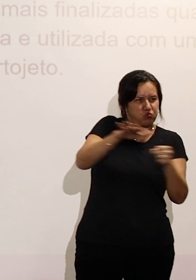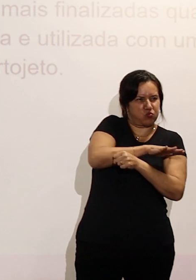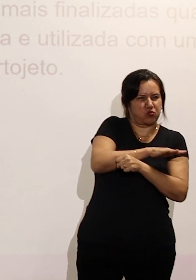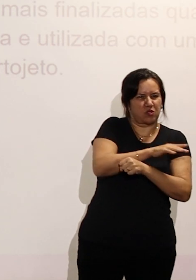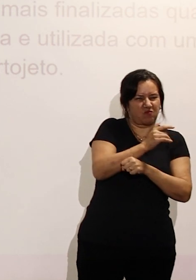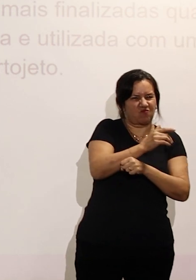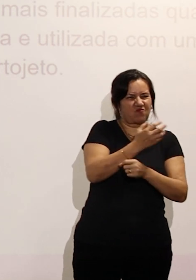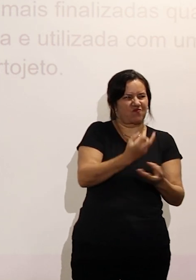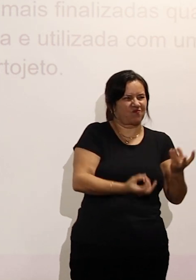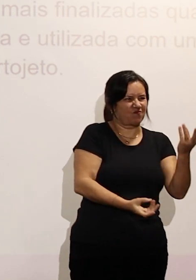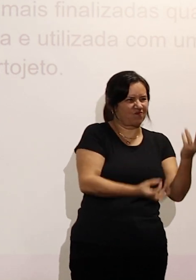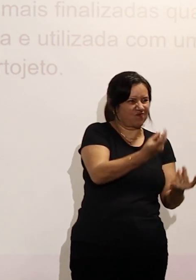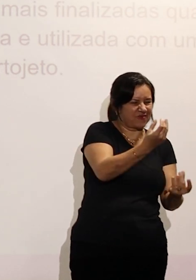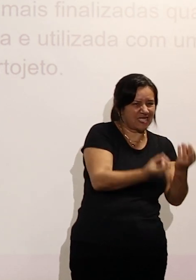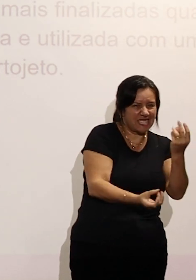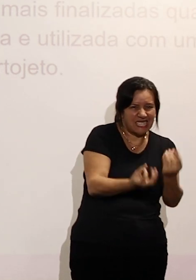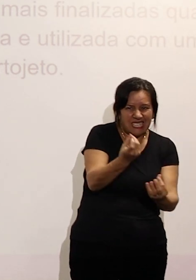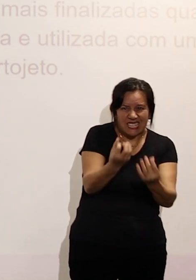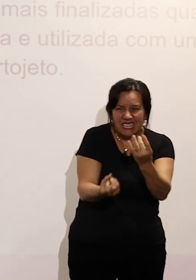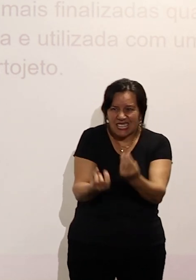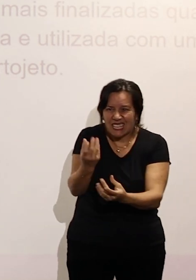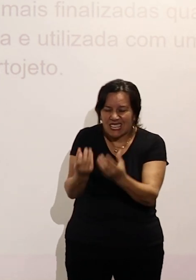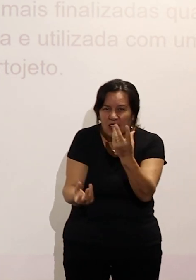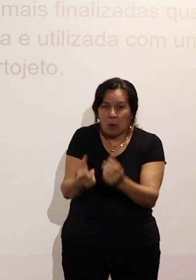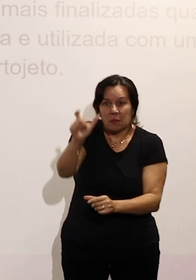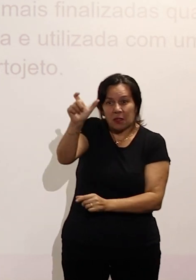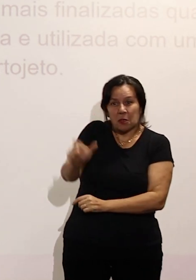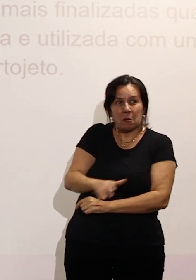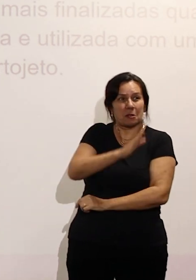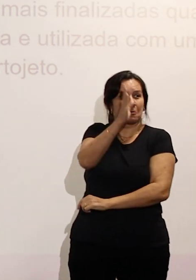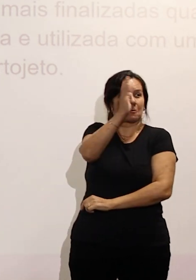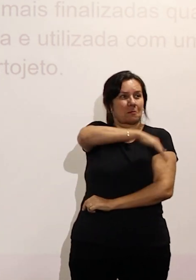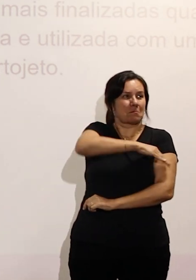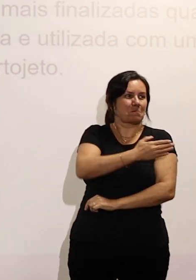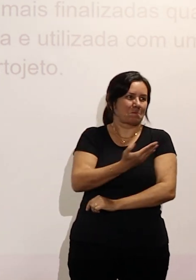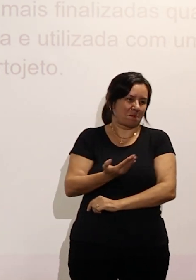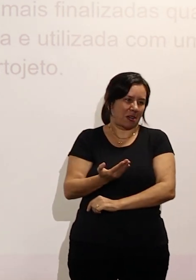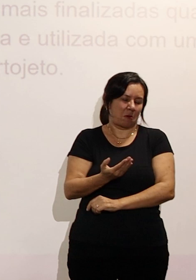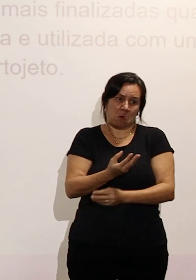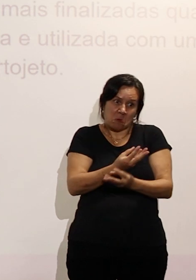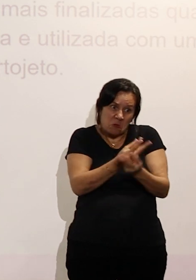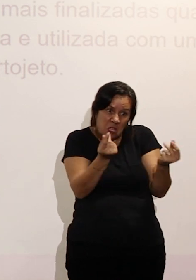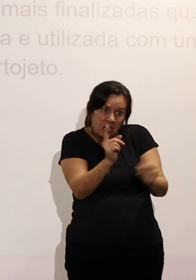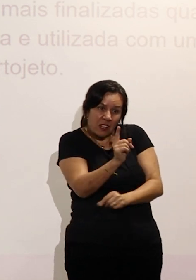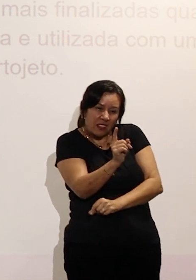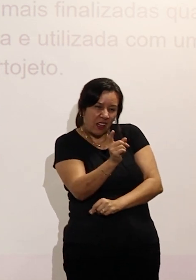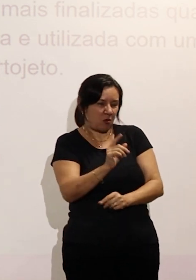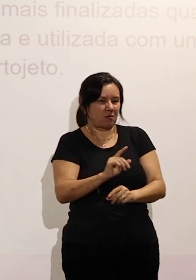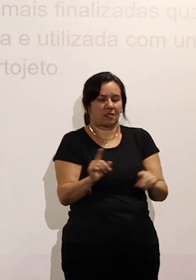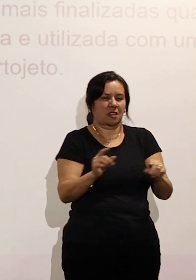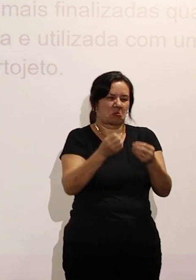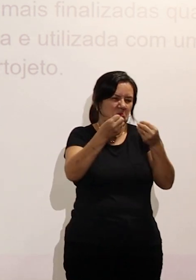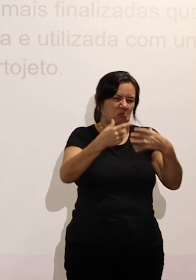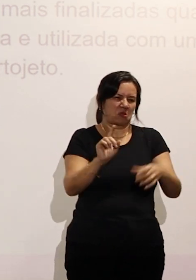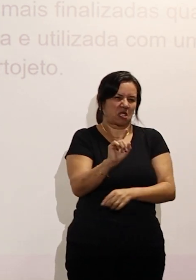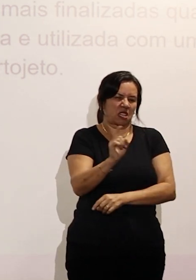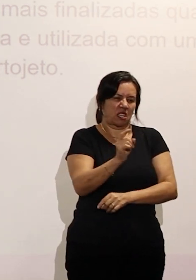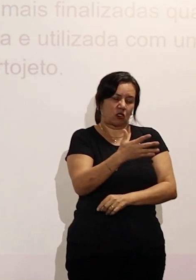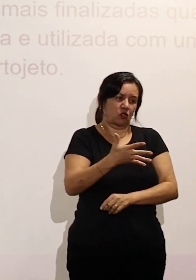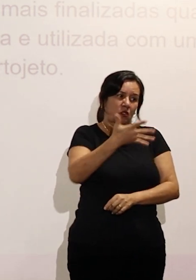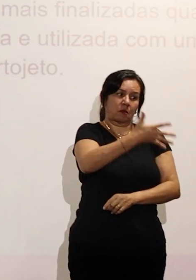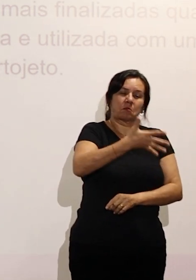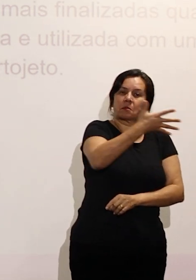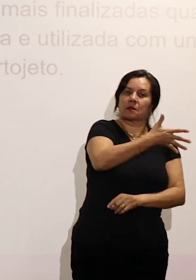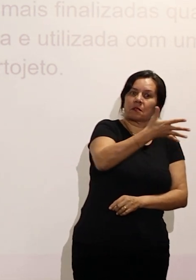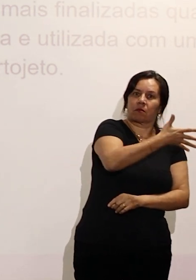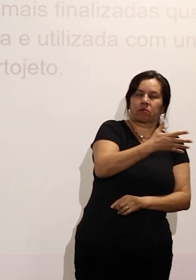e tal, porque era supostamente uma locomotiva de um cara do mal, né? Ele não dá detalhes se era um inventor, se o cara era só um maquinista que ficou